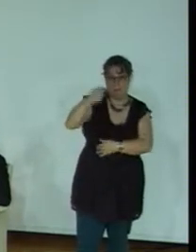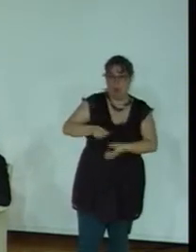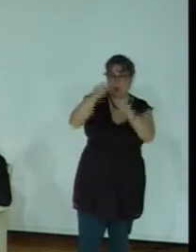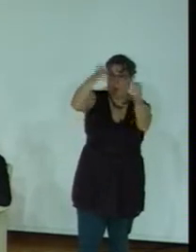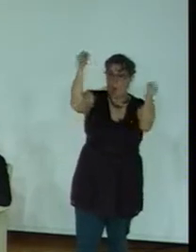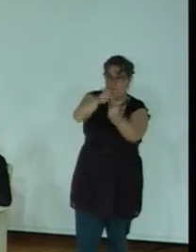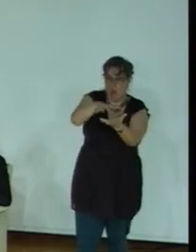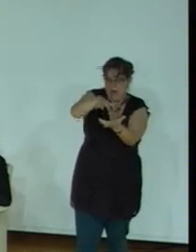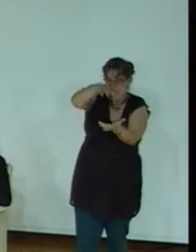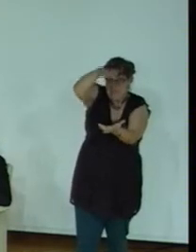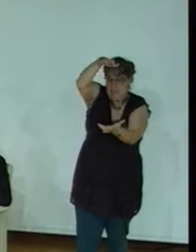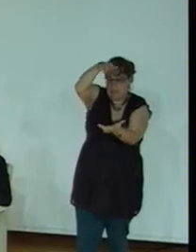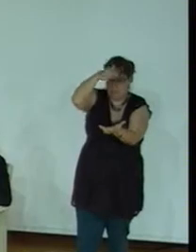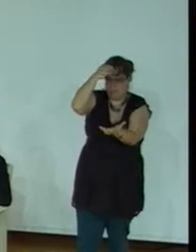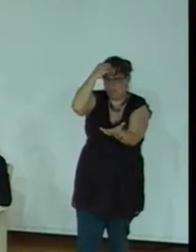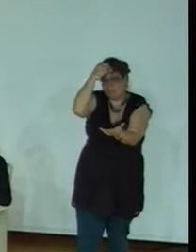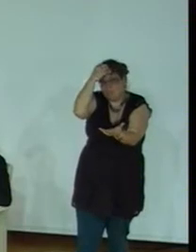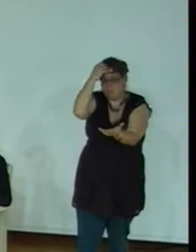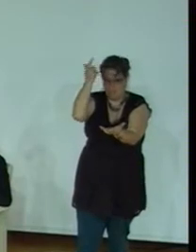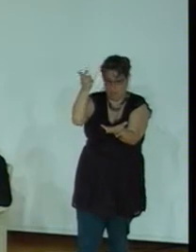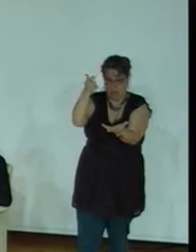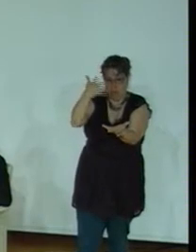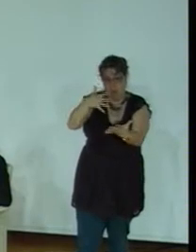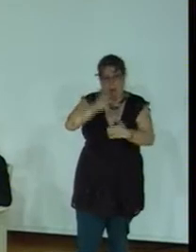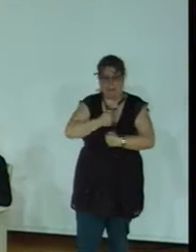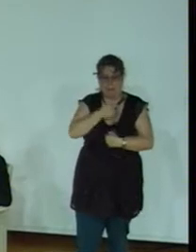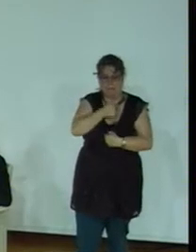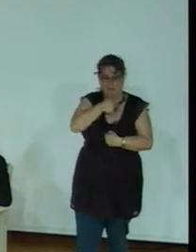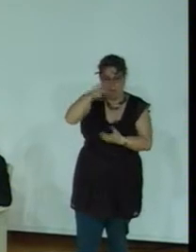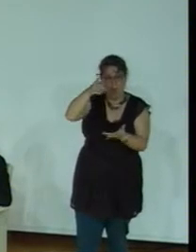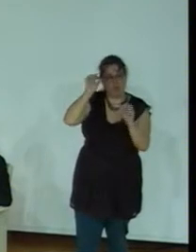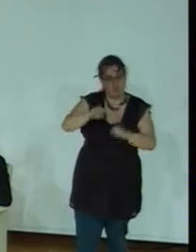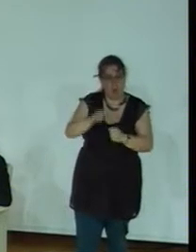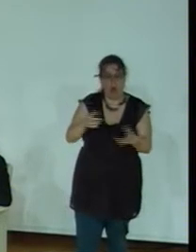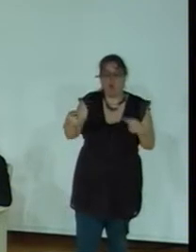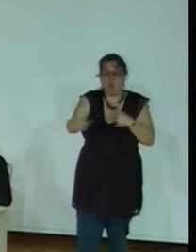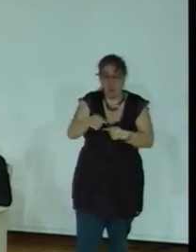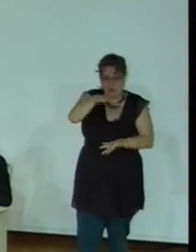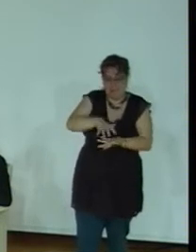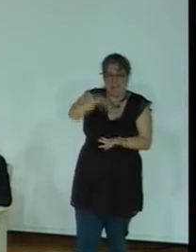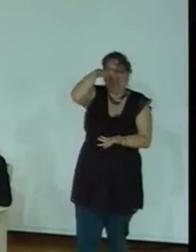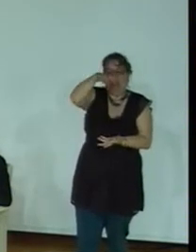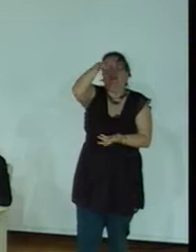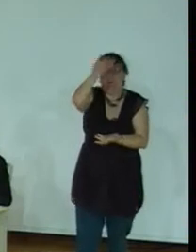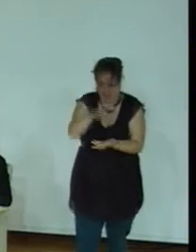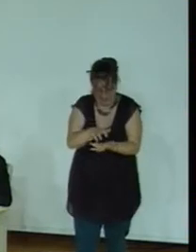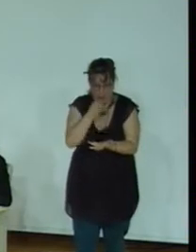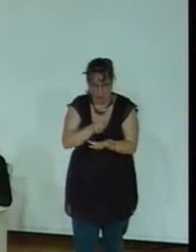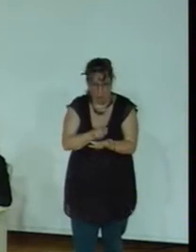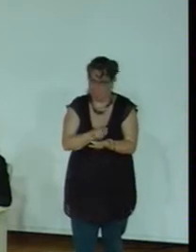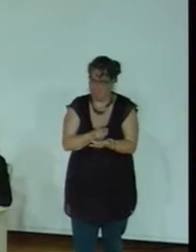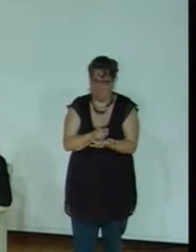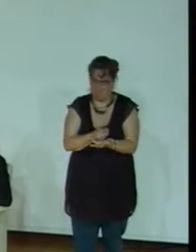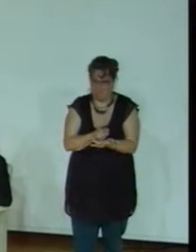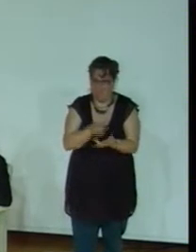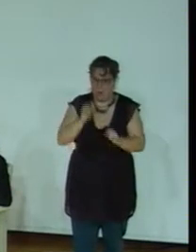a un risque potentiel qu'ils en abusent et donc... Pour cette raison-là, il faut des garde-fous, il faut des contre-pouvoirs. Et aujourd'hui, je cherche vainement ces contre-pouvoirs,